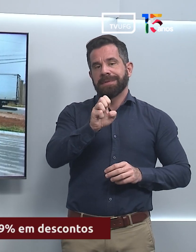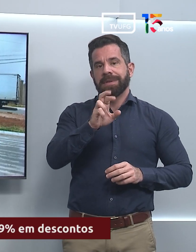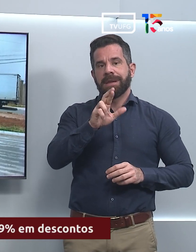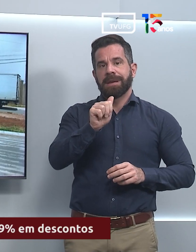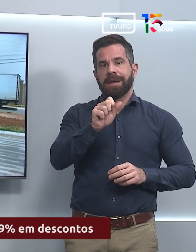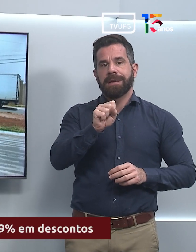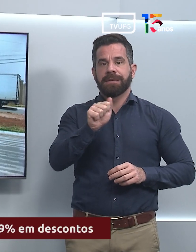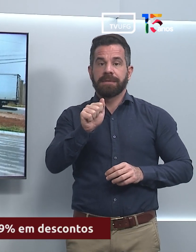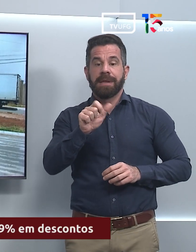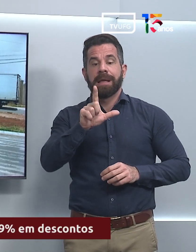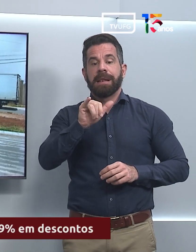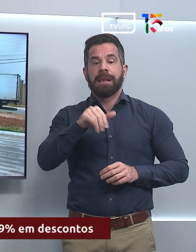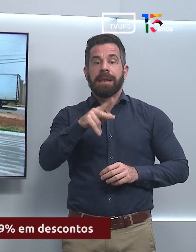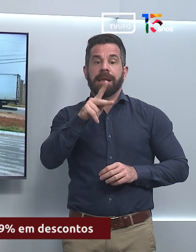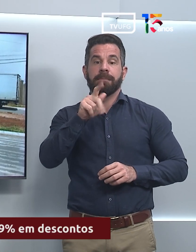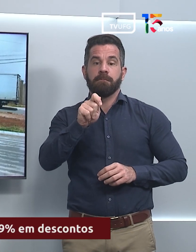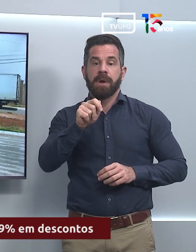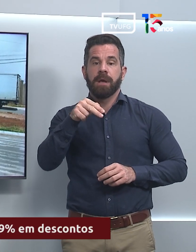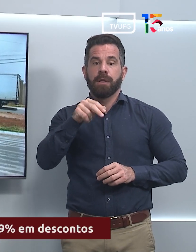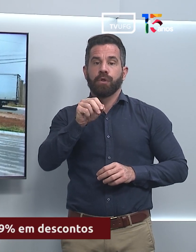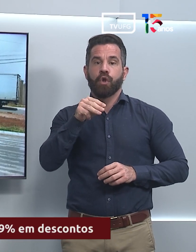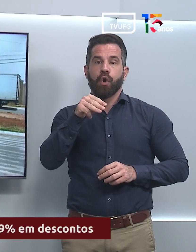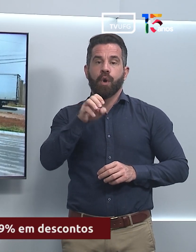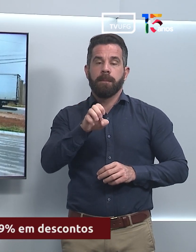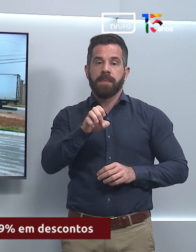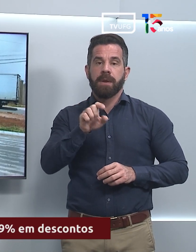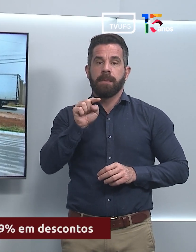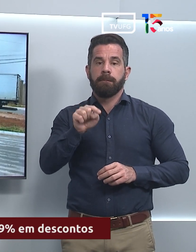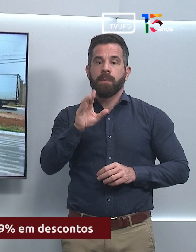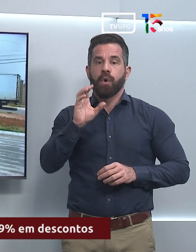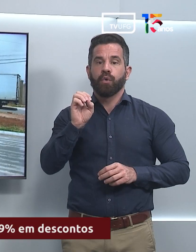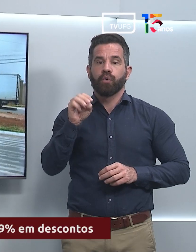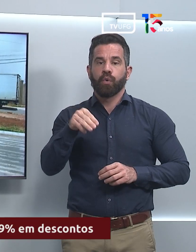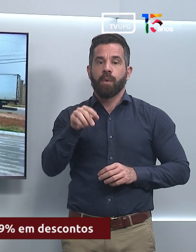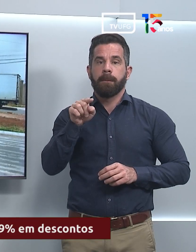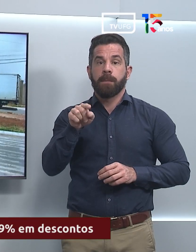serasalimpaNome.com.br. Vou repetir,